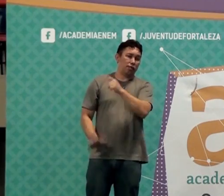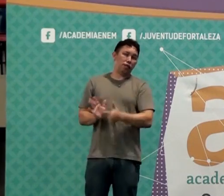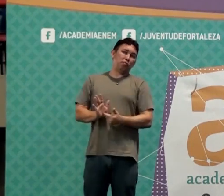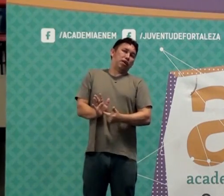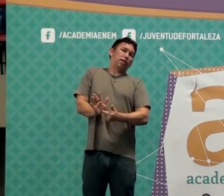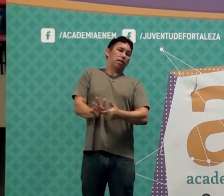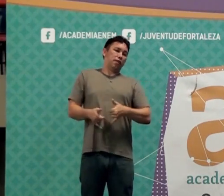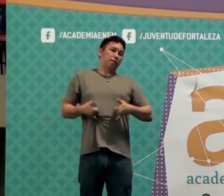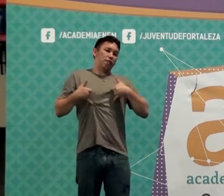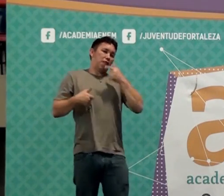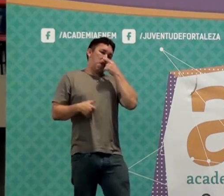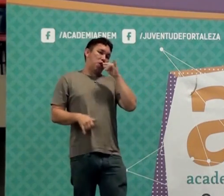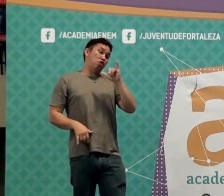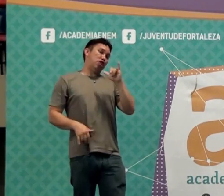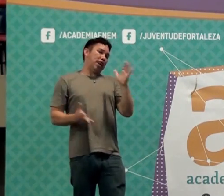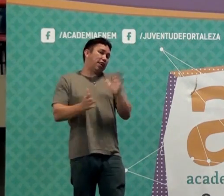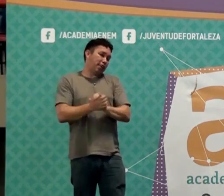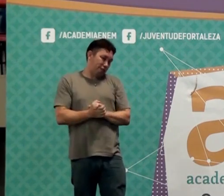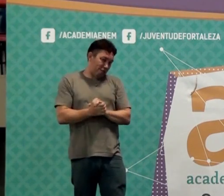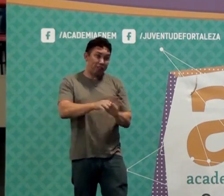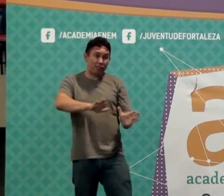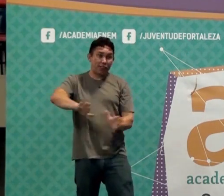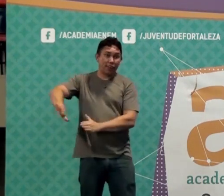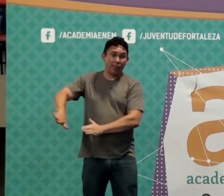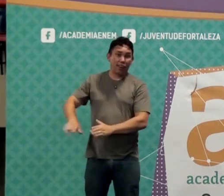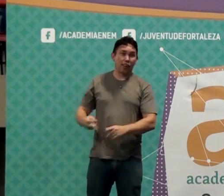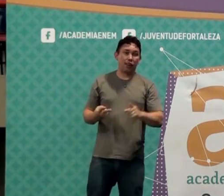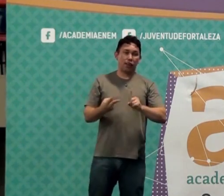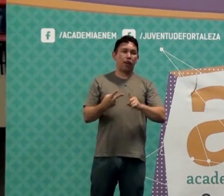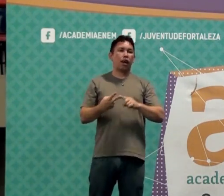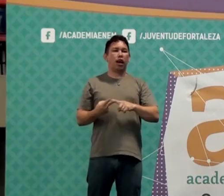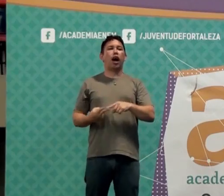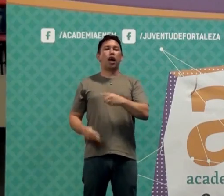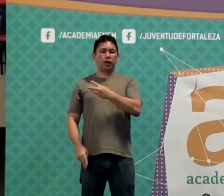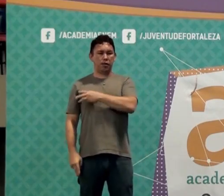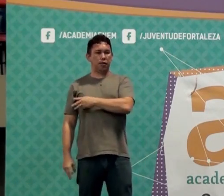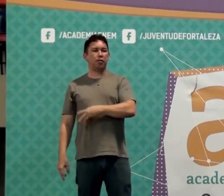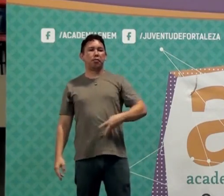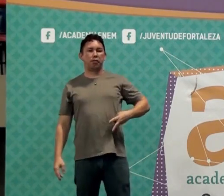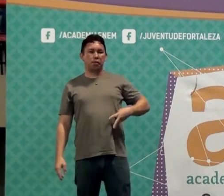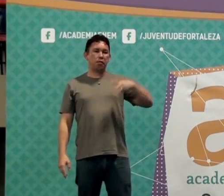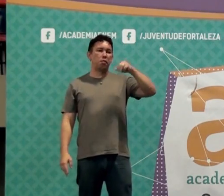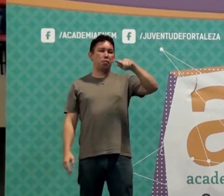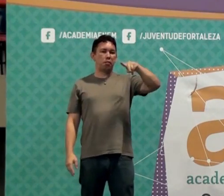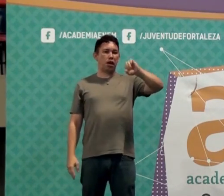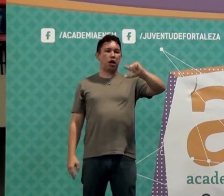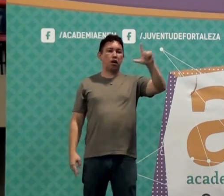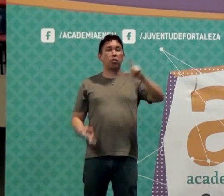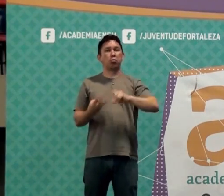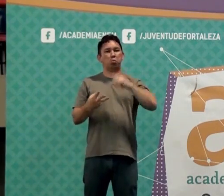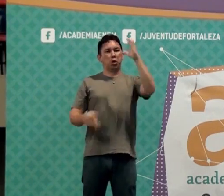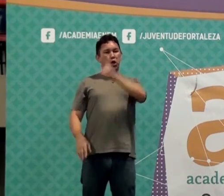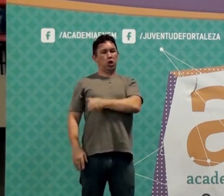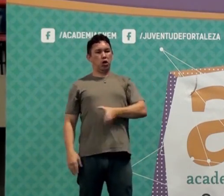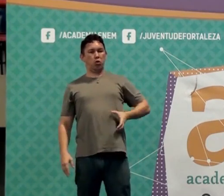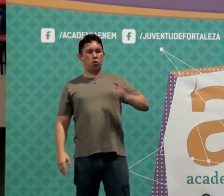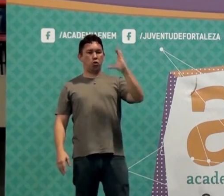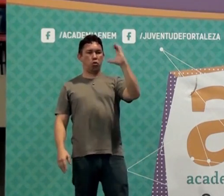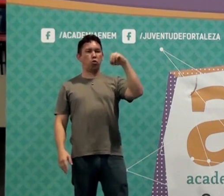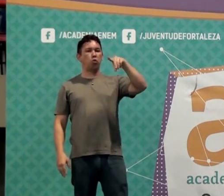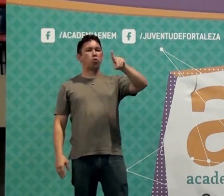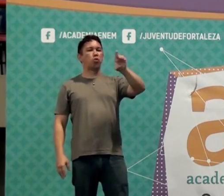nobre é dono da terra. Se a terra dele for pequena, título dele, barão. Barão é o nobre mais fuleirado,